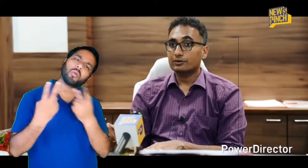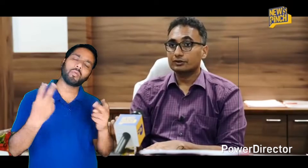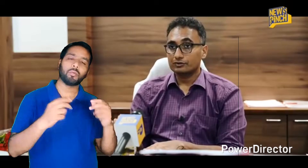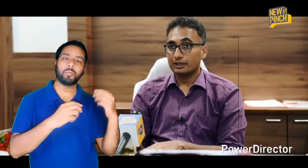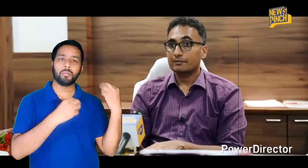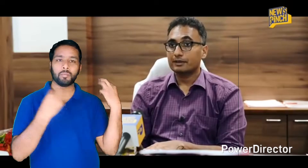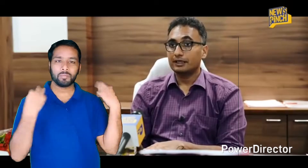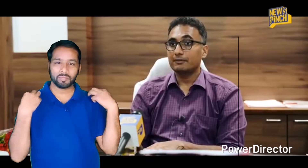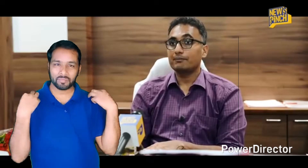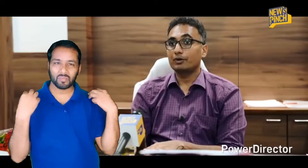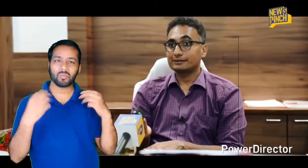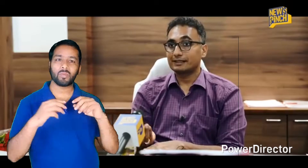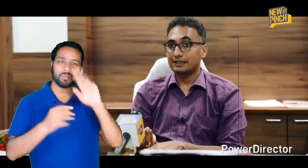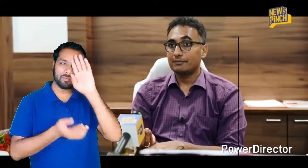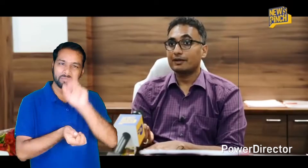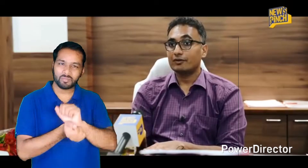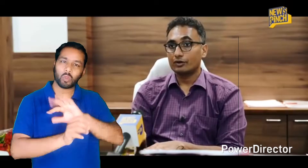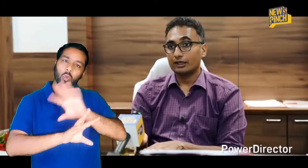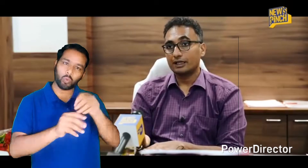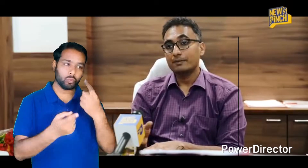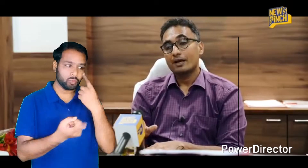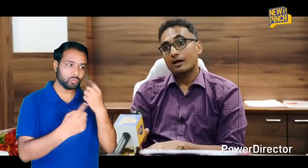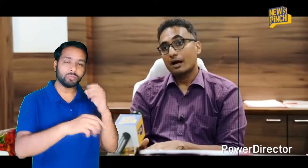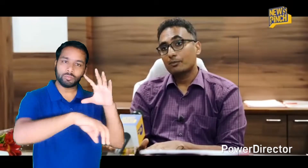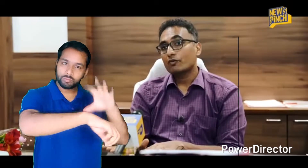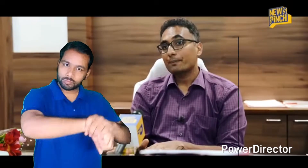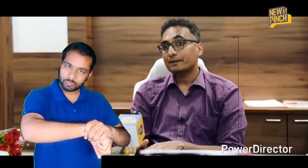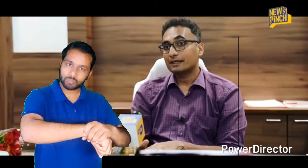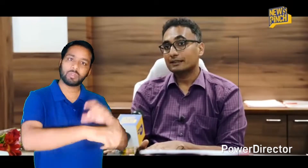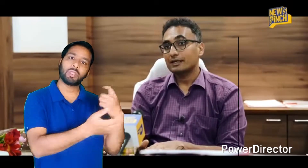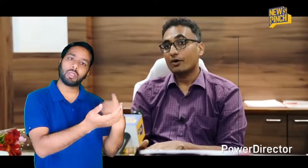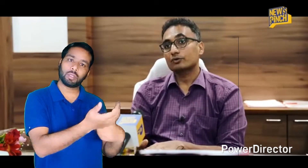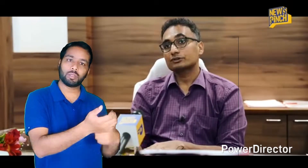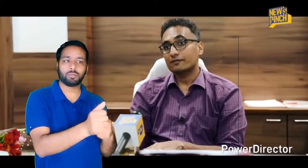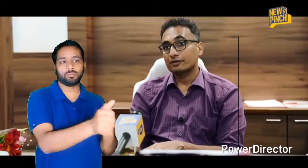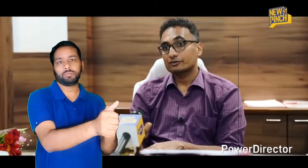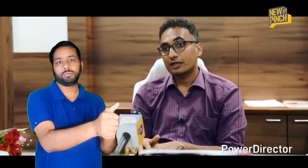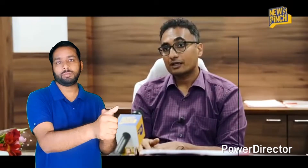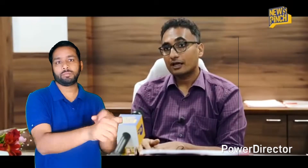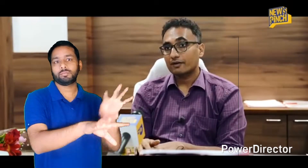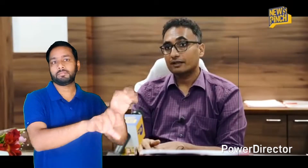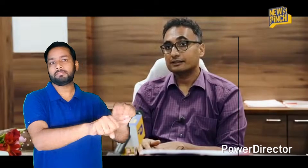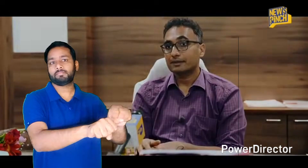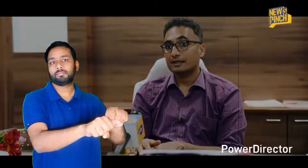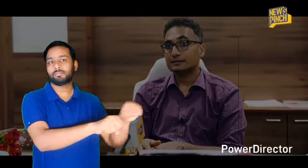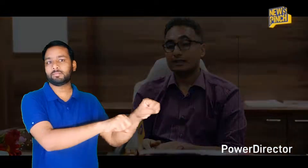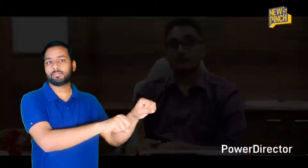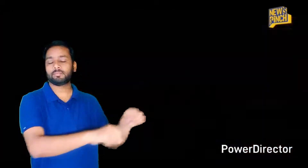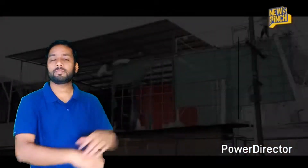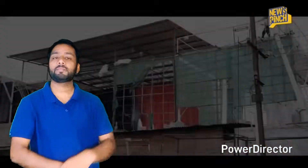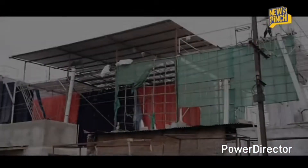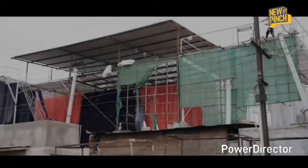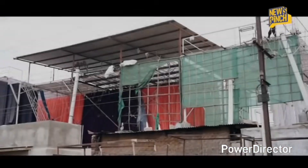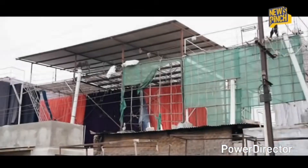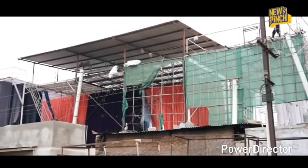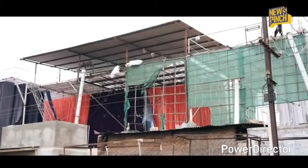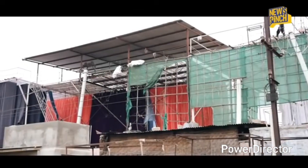क्षेत्र के अंदर होती है तो निगम की टीम, पुलिस की टीम, रेवेन्यू की टीम, हम लोग वहाँ पे जाते हैं और उसके विरुद्ध जो है कार्रवाई इस प्रकार से करते